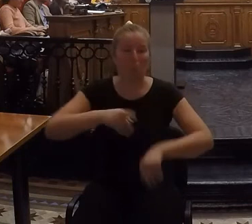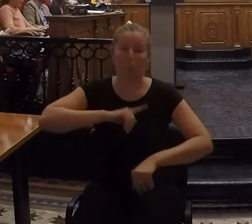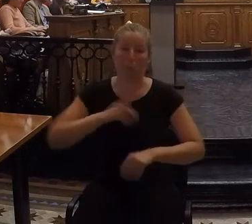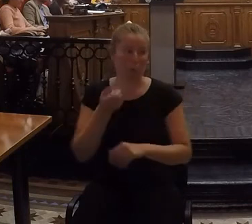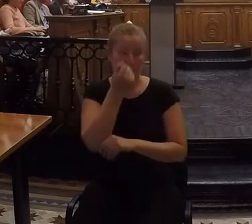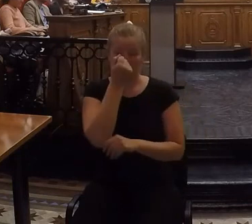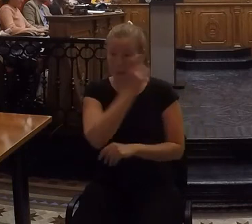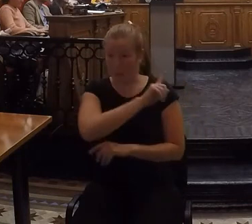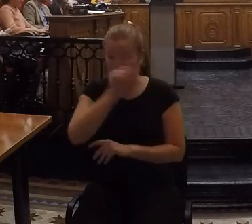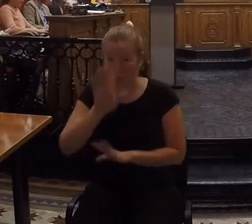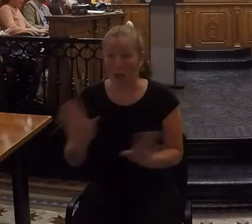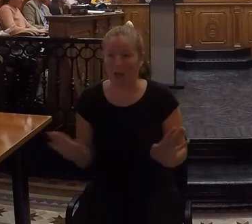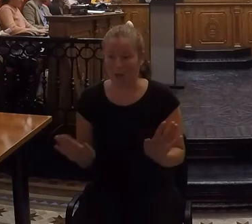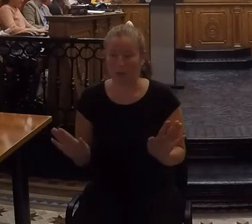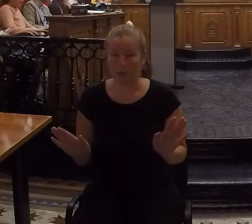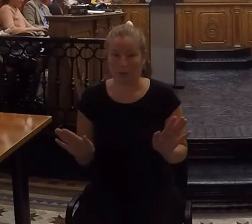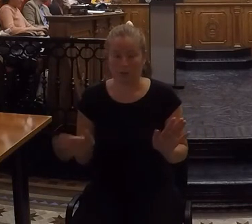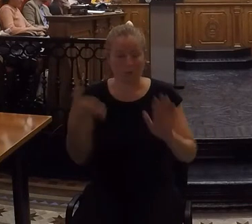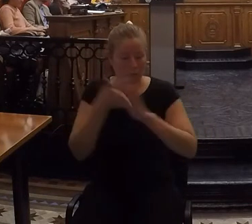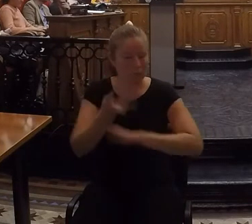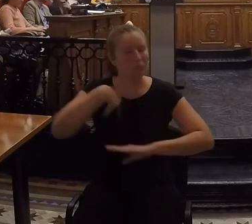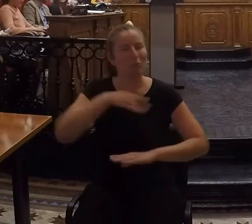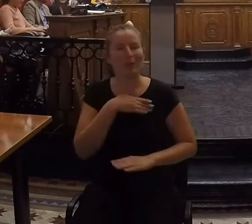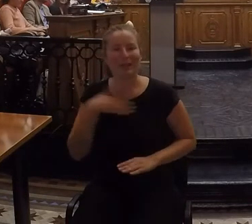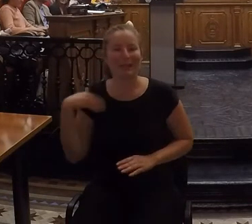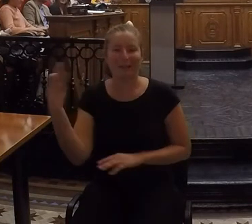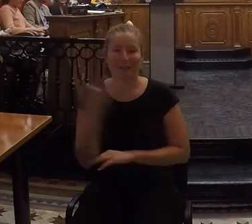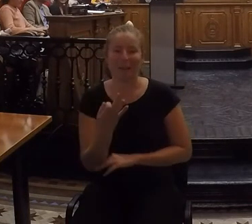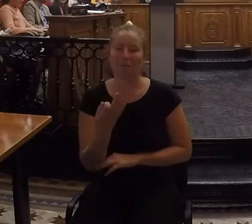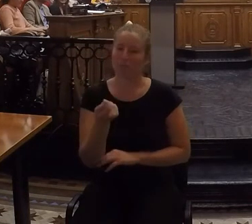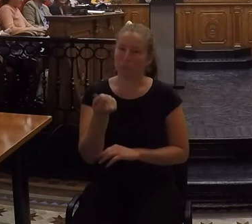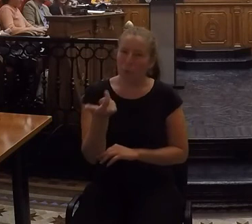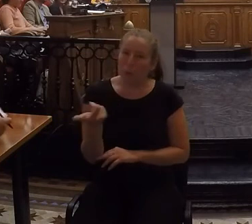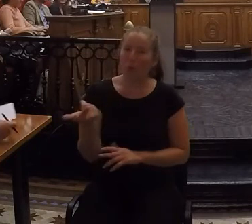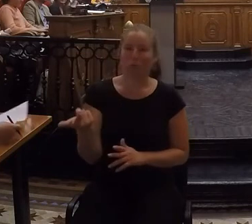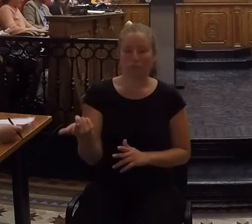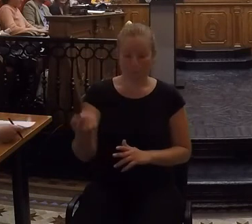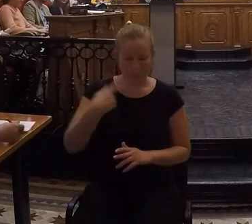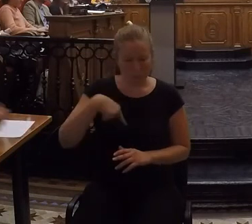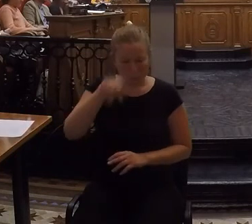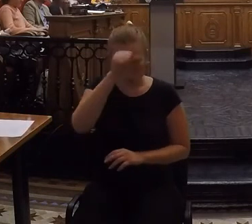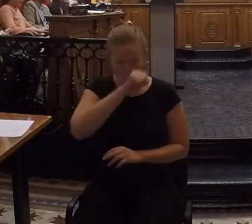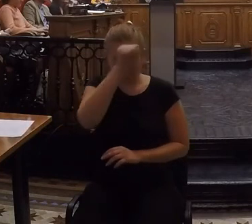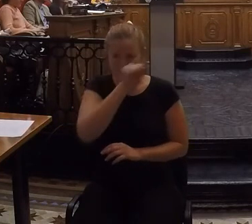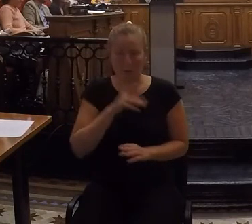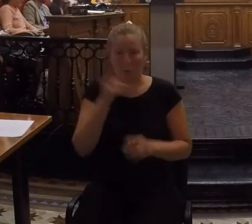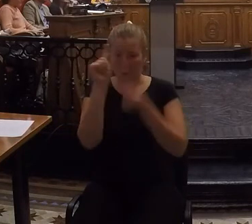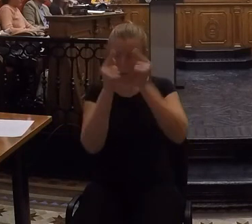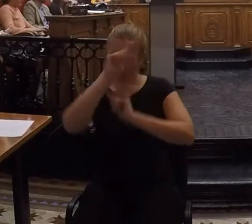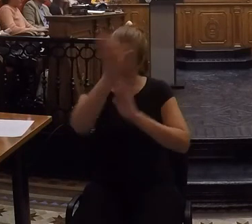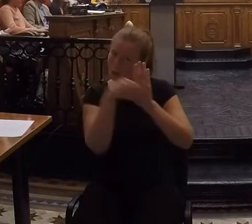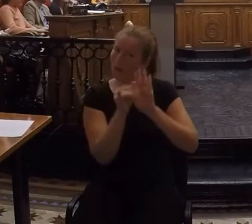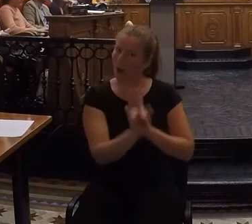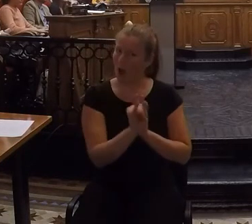gobernando, les fue mucho peor y queremos también que se nos tenga en cuenta nuestra opinión en el presupuesto. Y deberían,